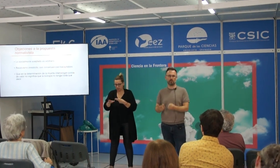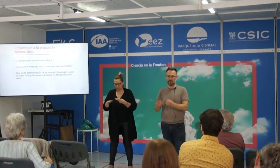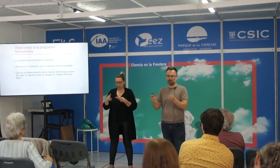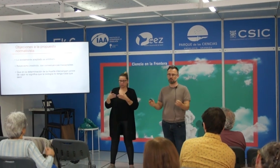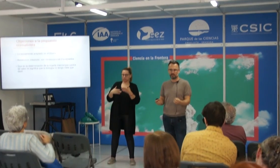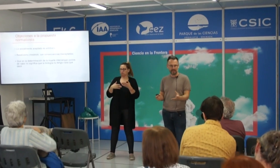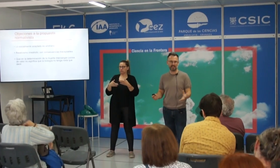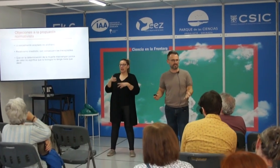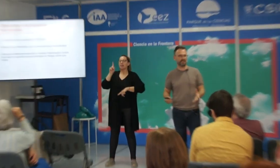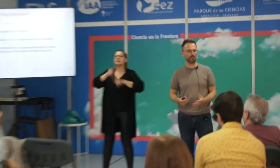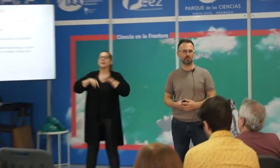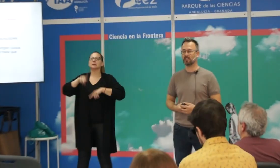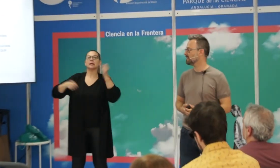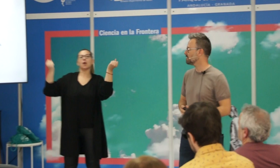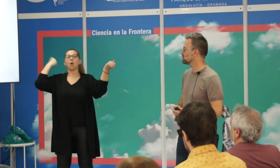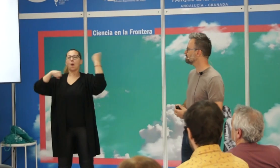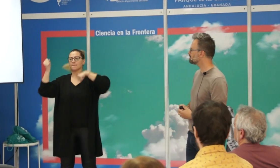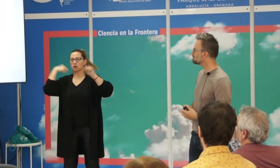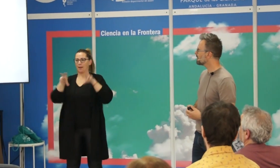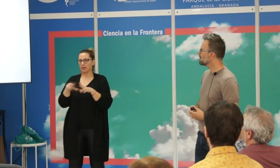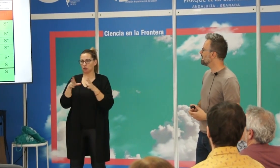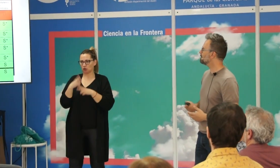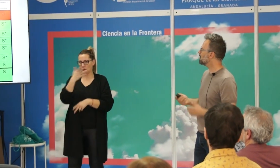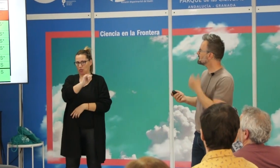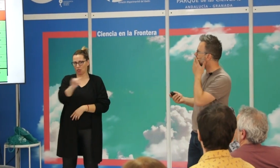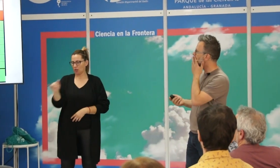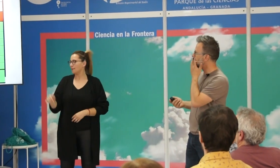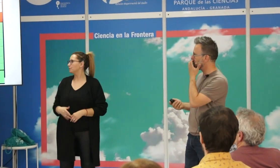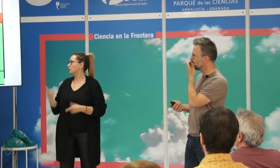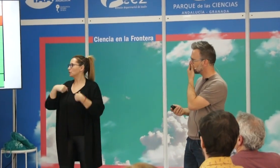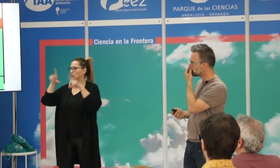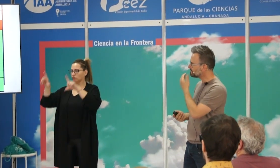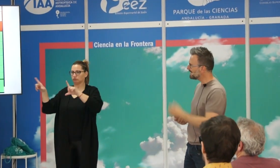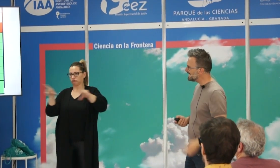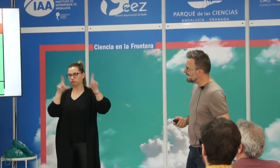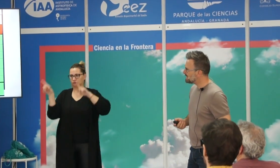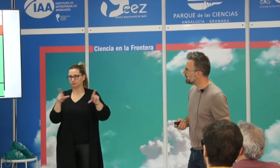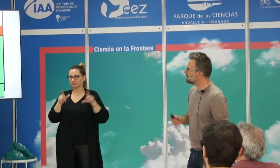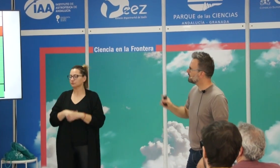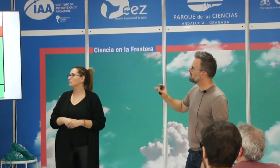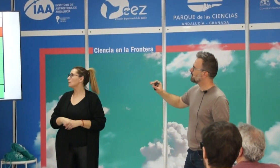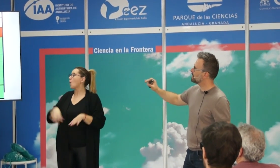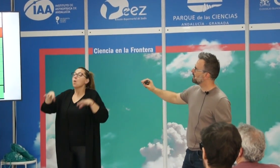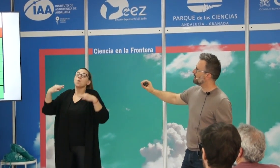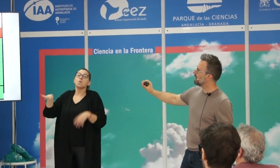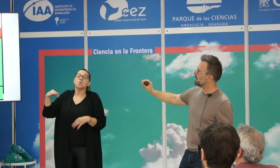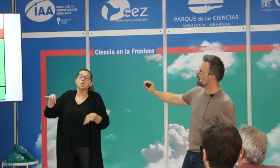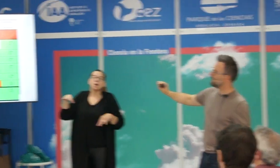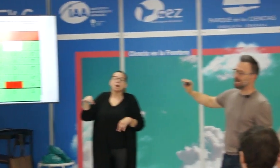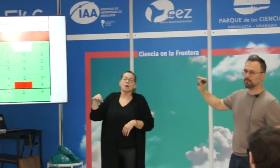los comportamientos sociales en muchos sentidos, ¿no? Bien, voy a pasar sobre esto. Simplemente decir